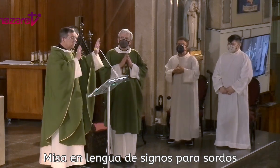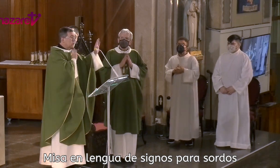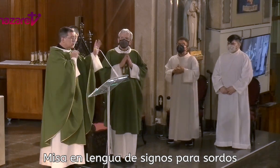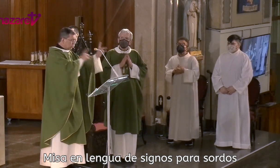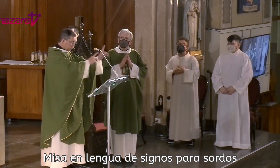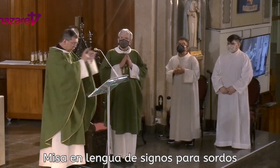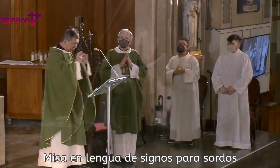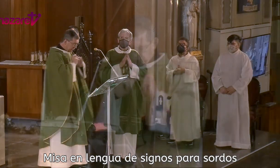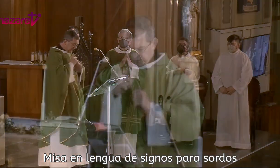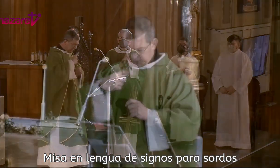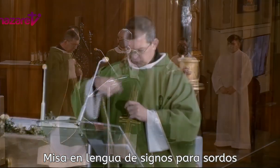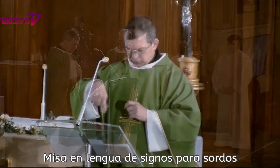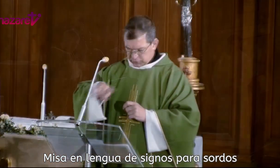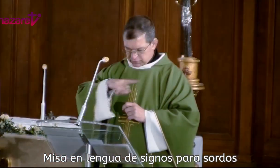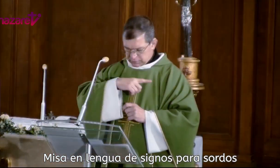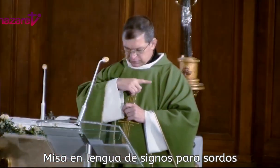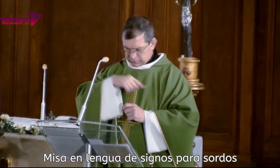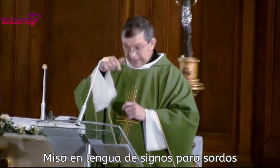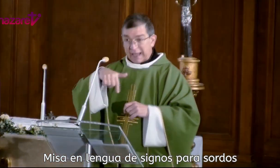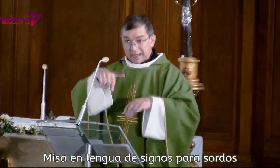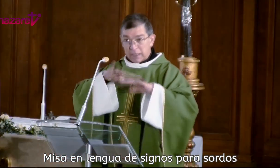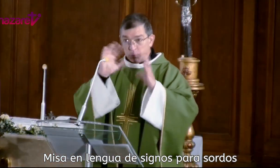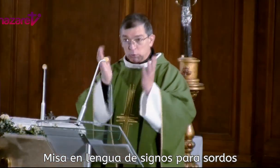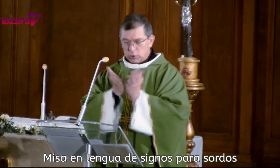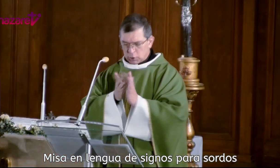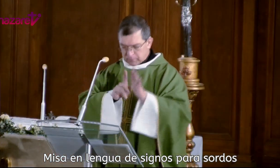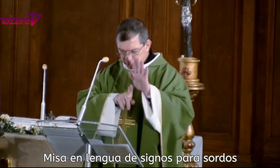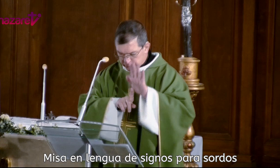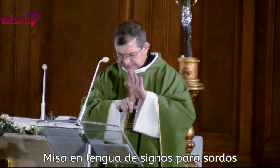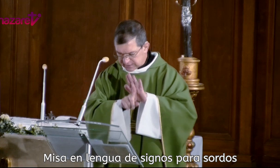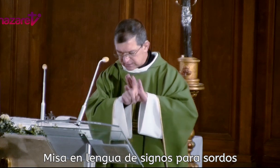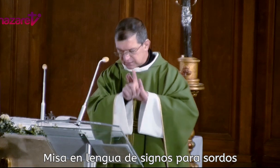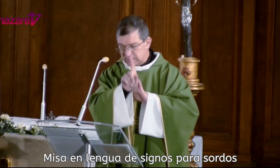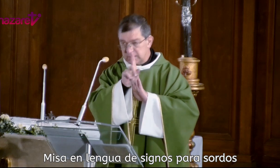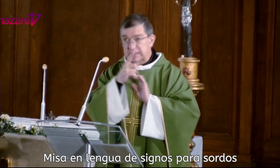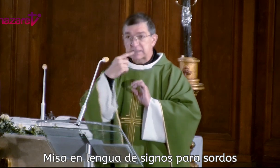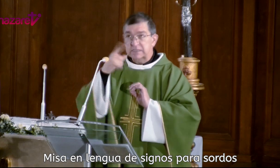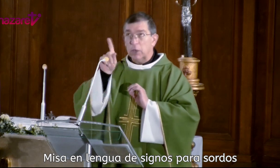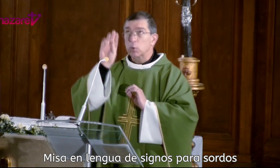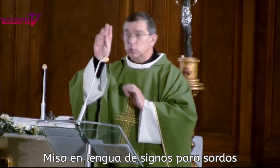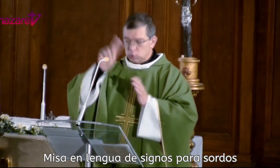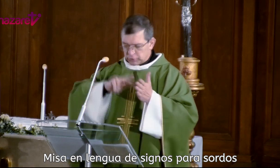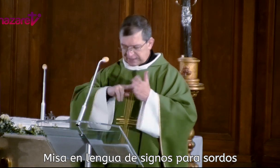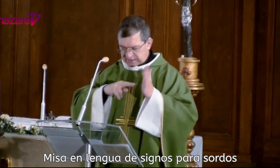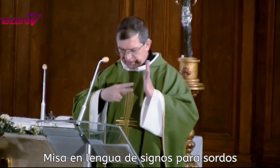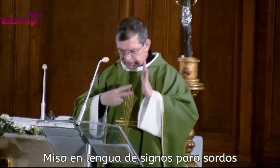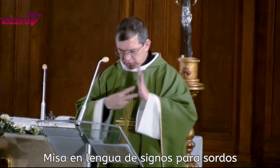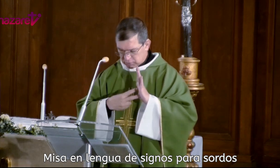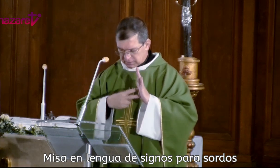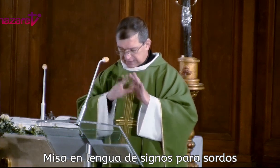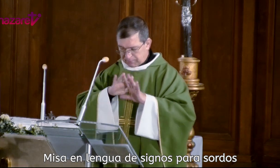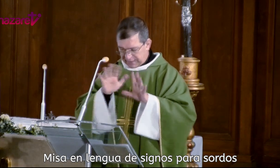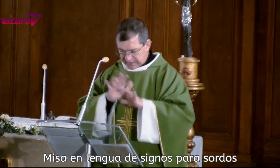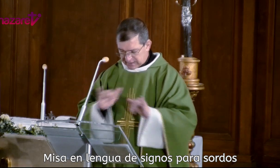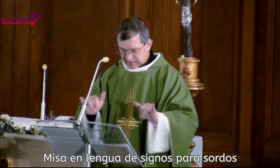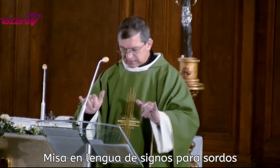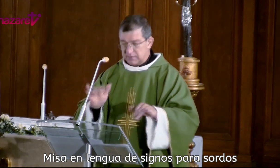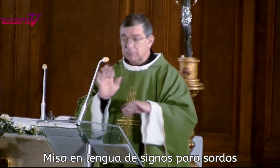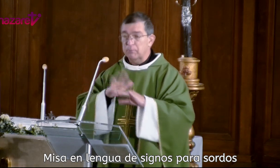Señor, concédenos que el mundo progrese según tu designio de paz